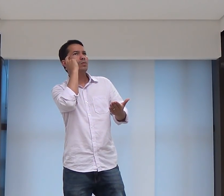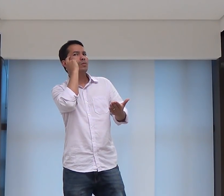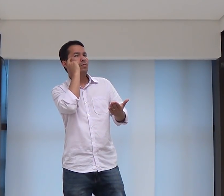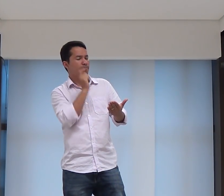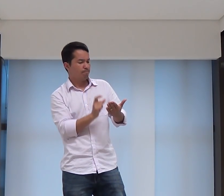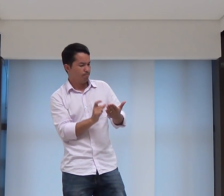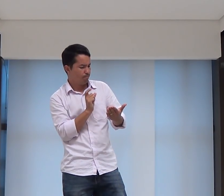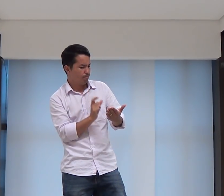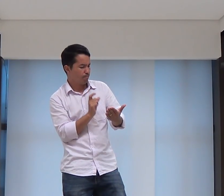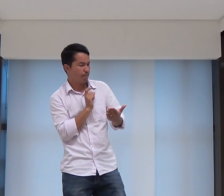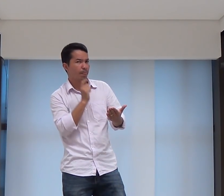E vai meditar nela.